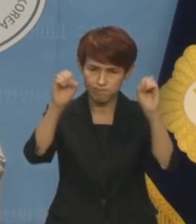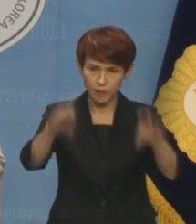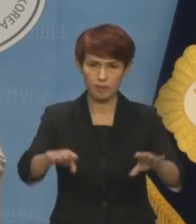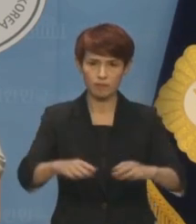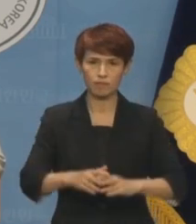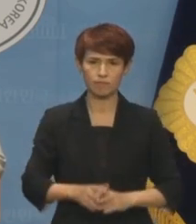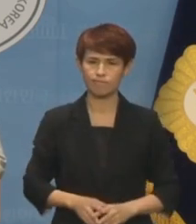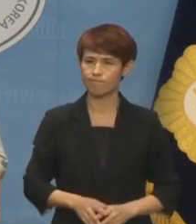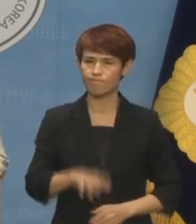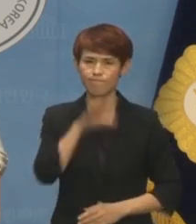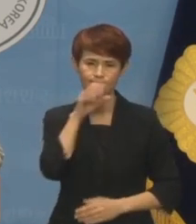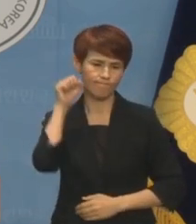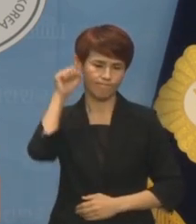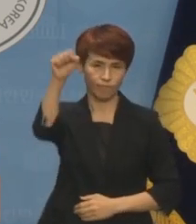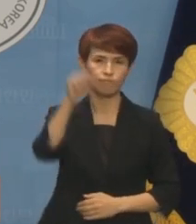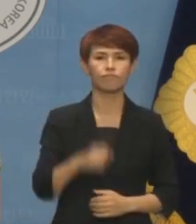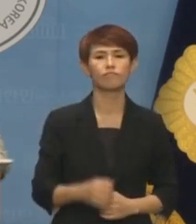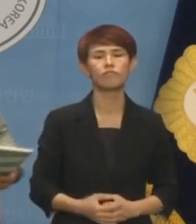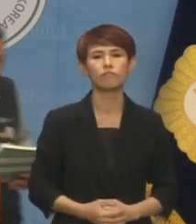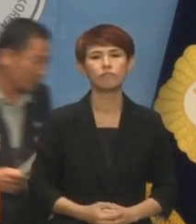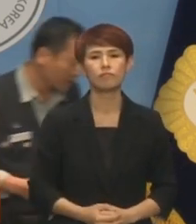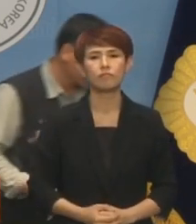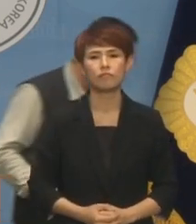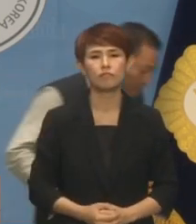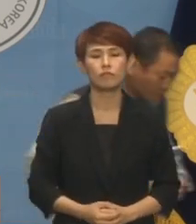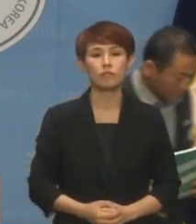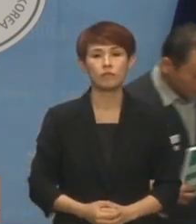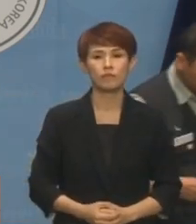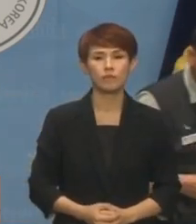강력히 규탄합니다. 감사합니다.